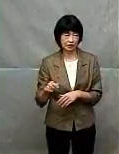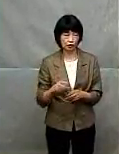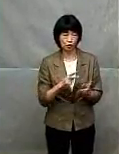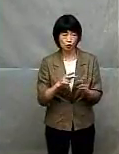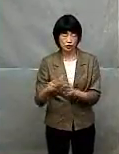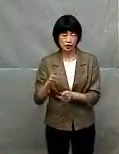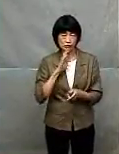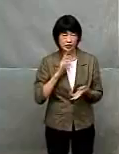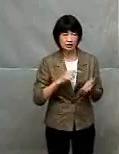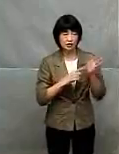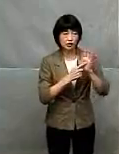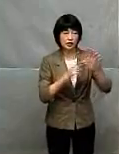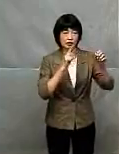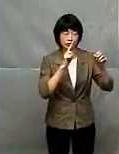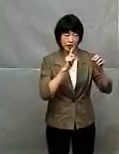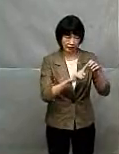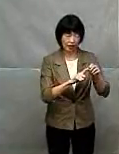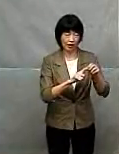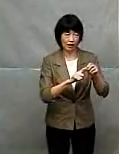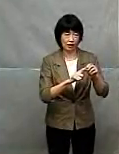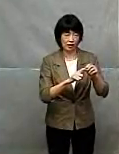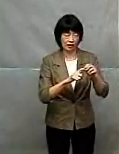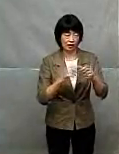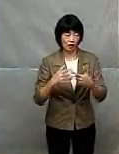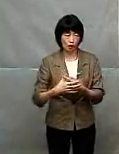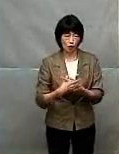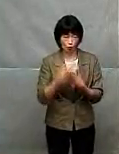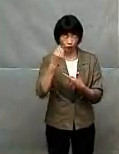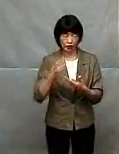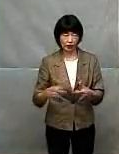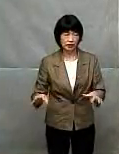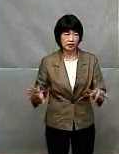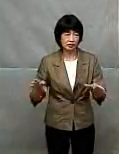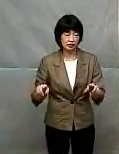て、関係6県が連携した取り組みを